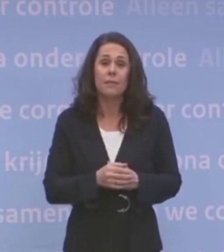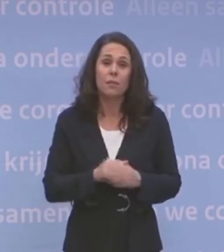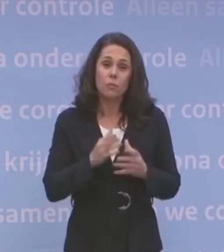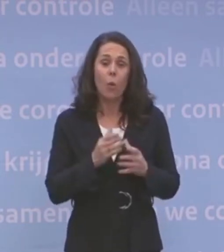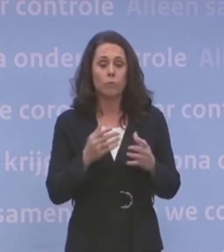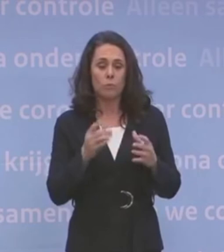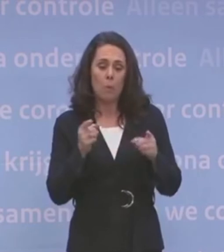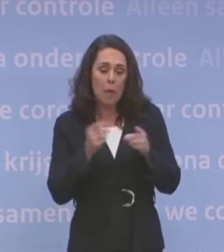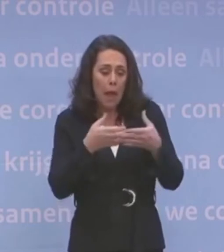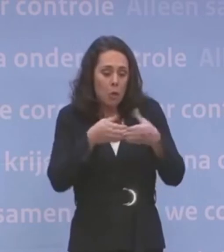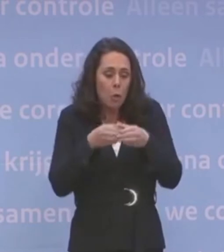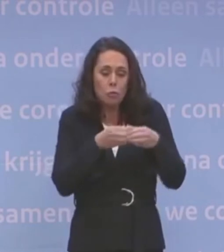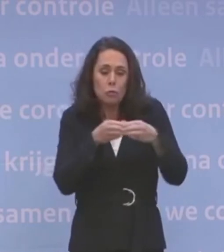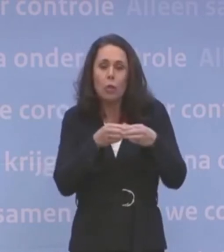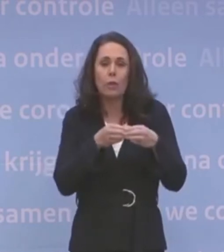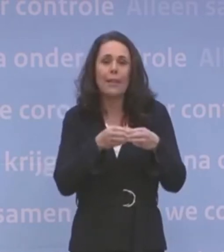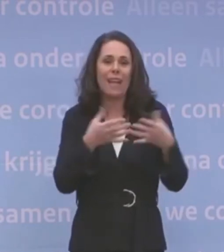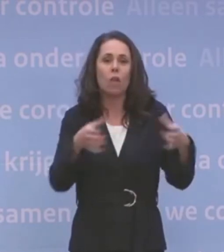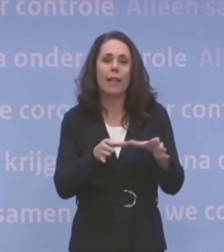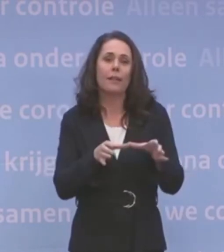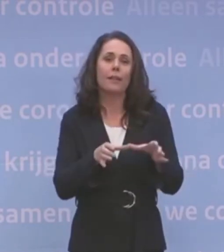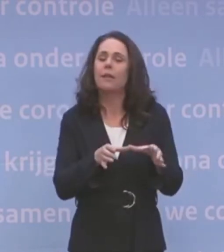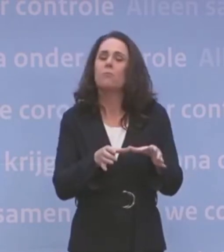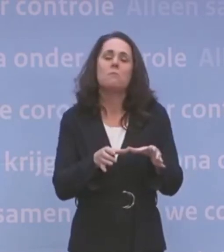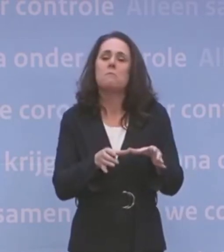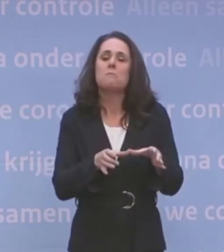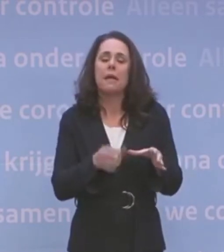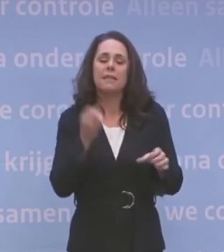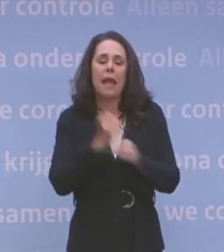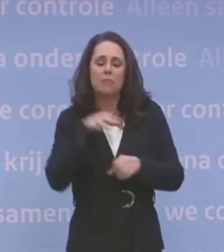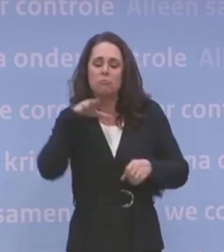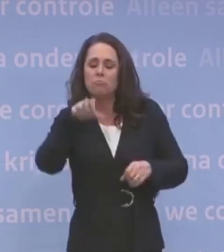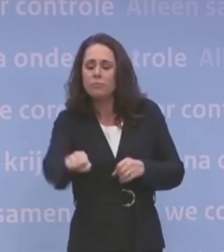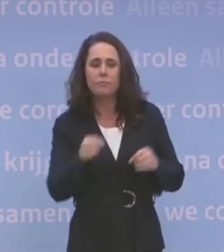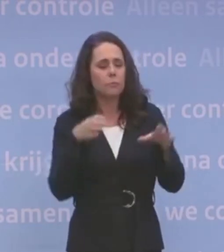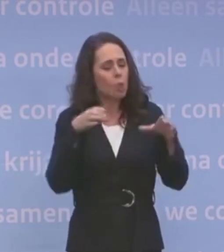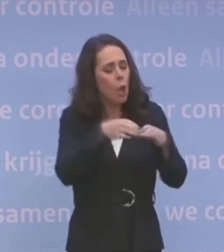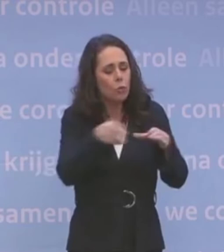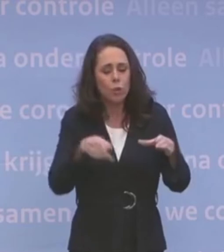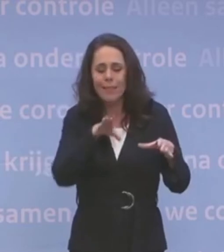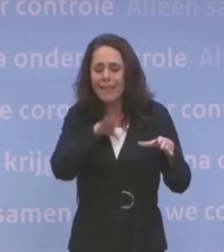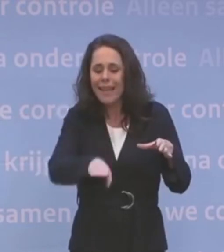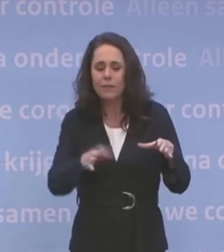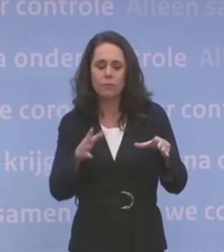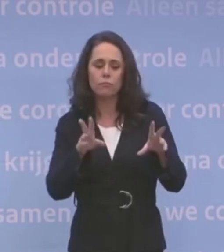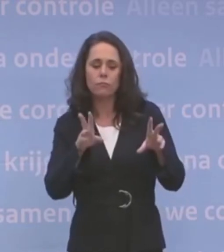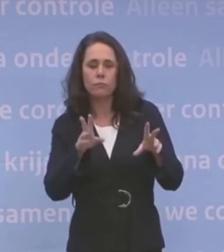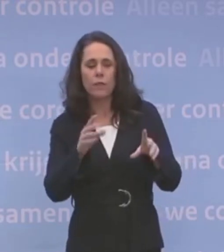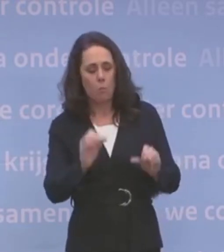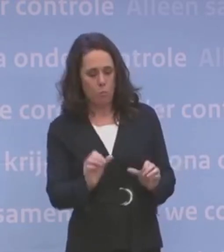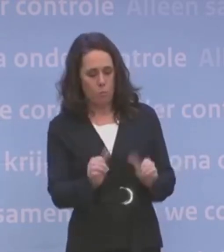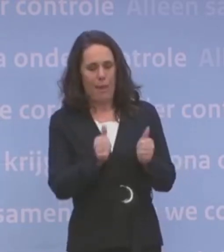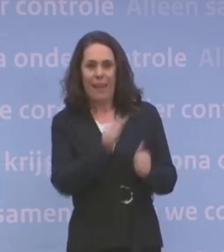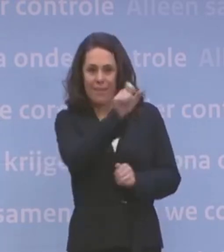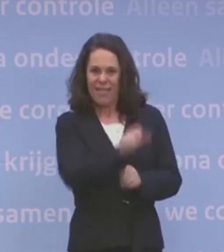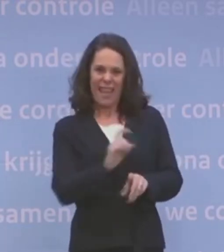kleine clusters in het gezin. Maar we konden eigenlijk geen clusters identificeren waar het kind het zogenaamde indexgeval was. Met andere